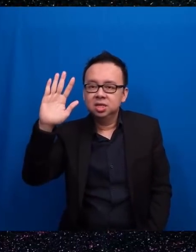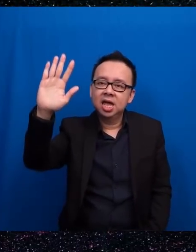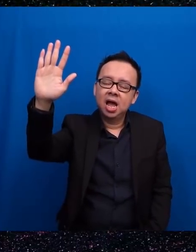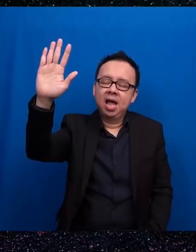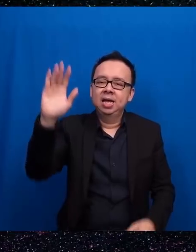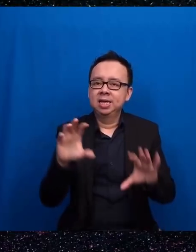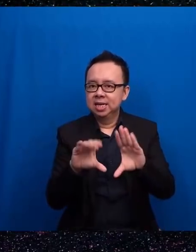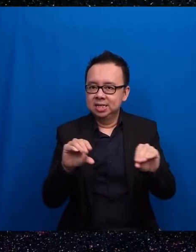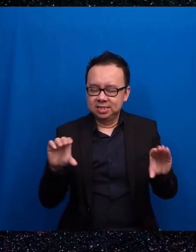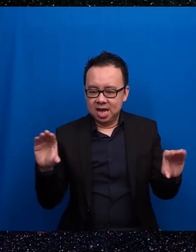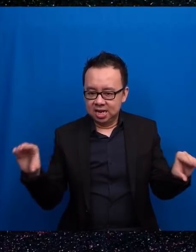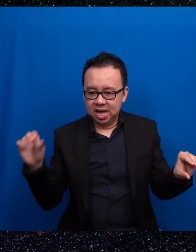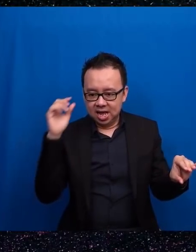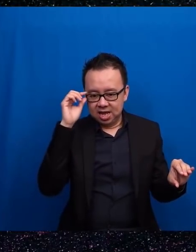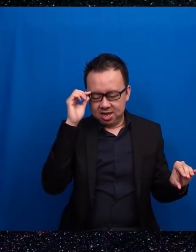Dia